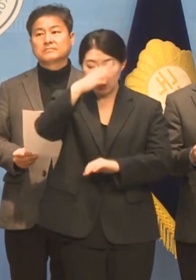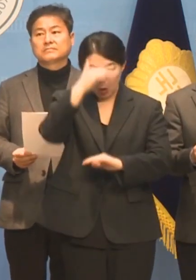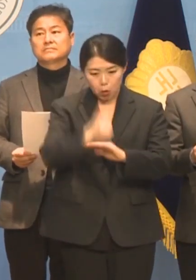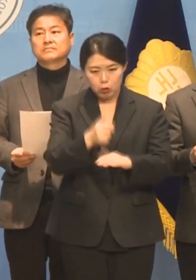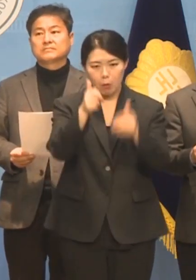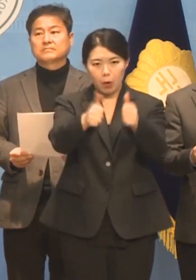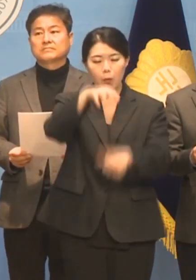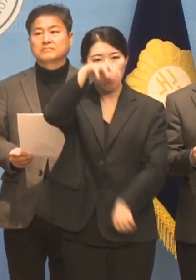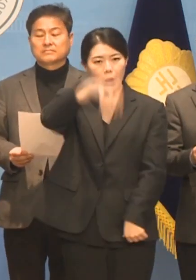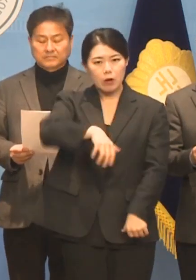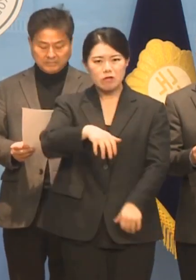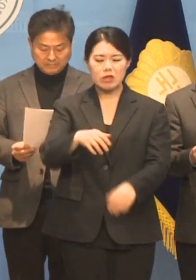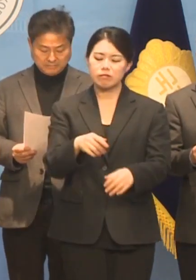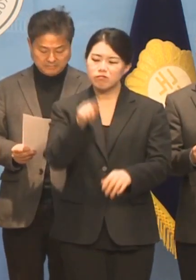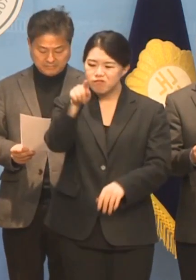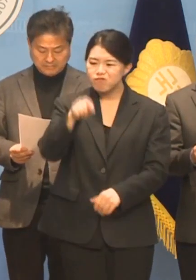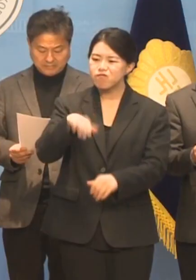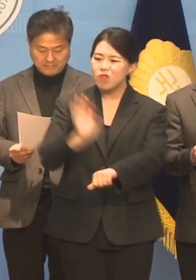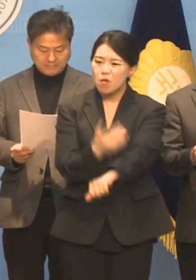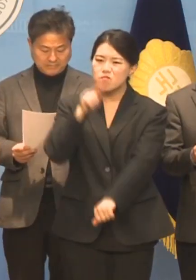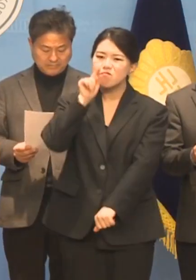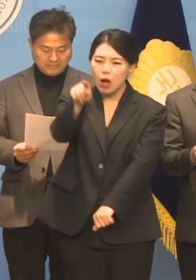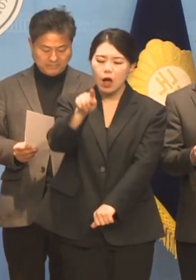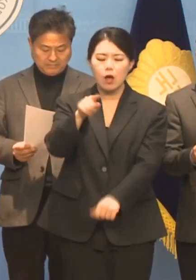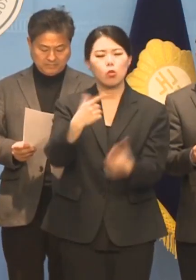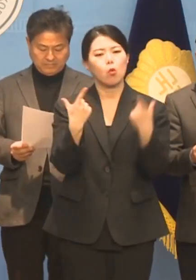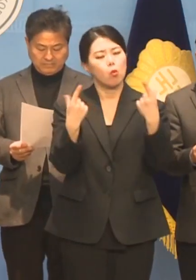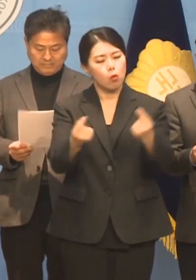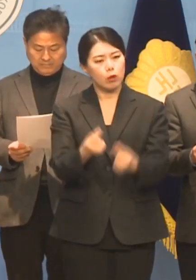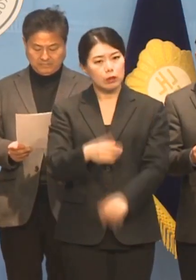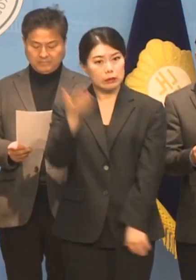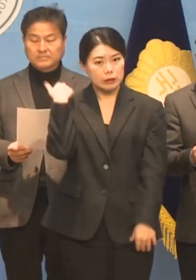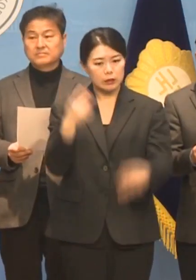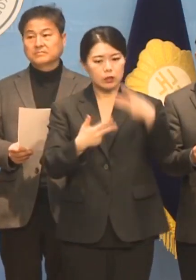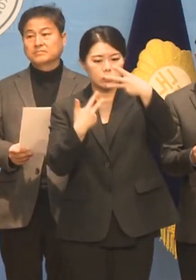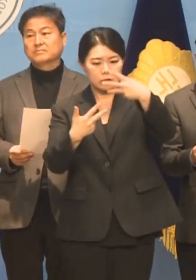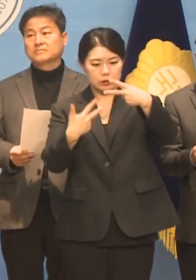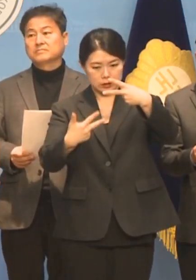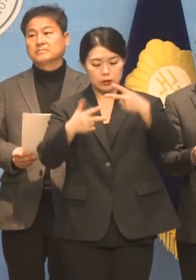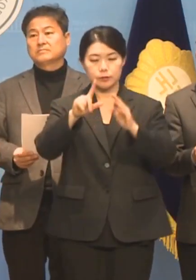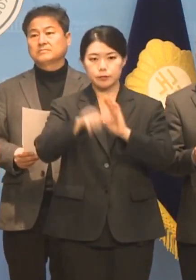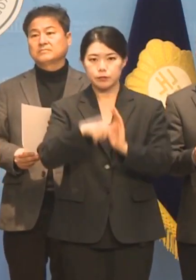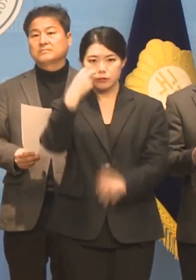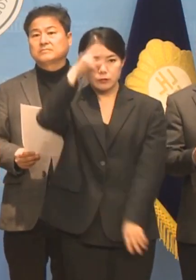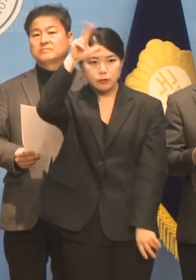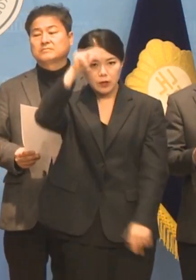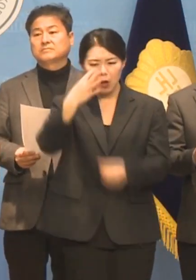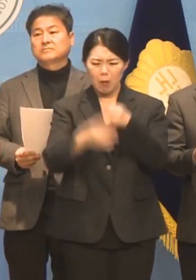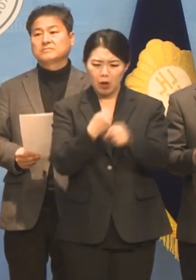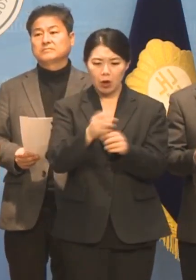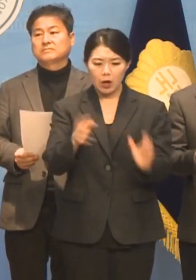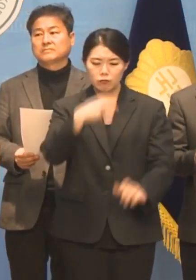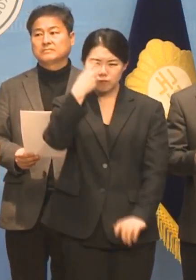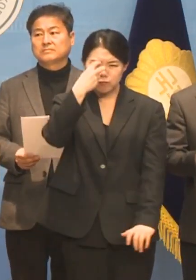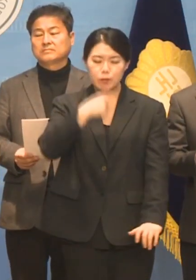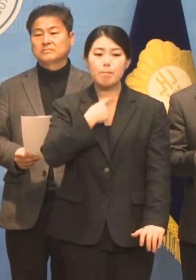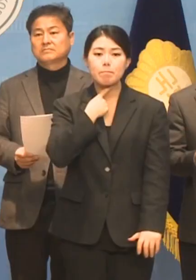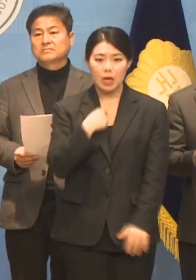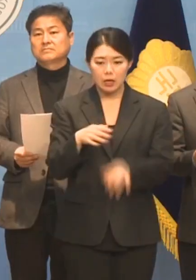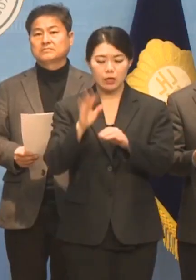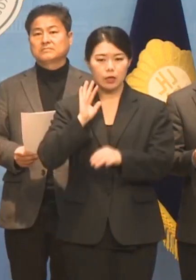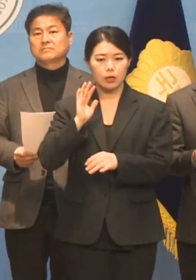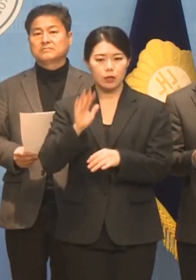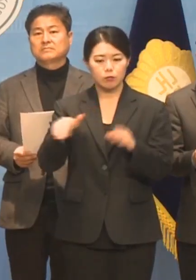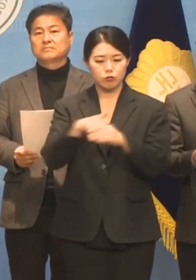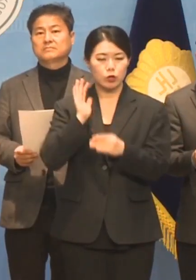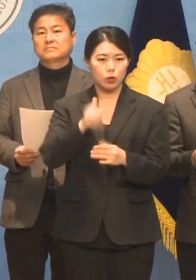법원이 철퇴를 가한 것입니다. 이에 앞서 지난 2월 7일에는 검찰이 수년간 수사해온 김정숙